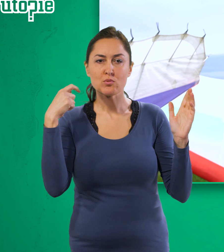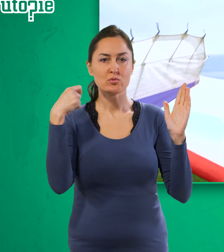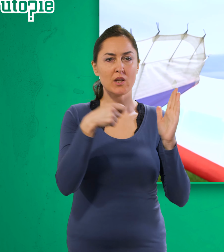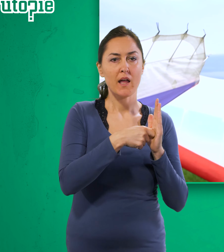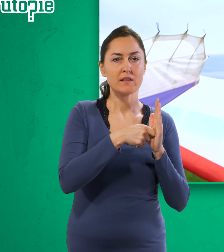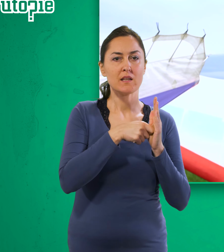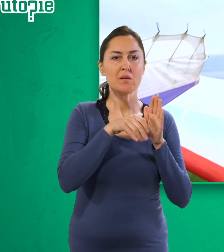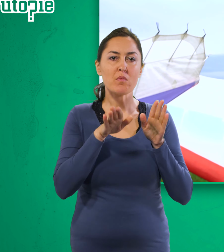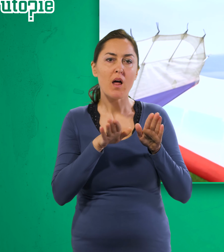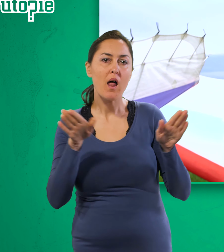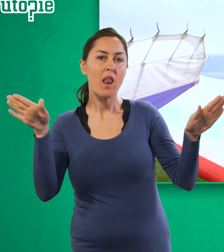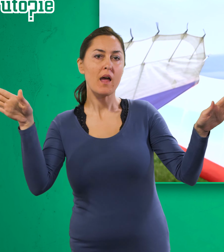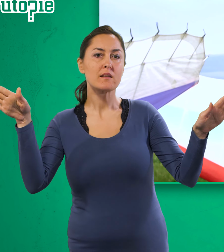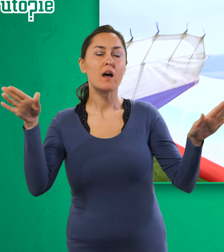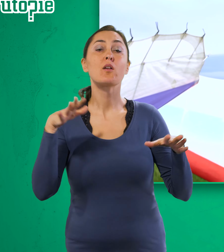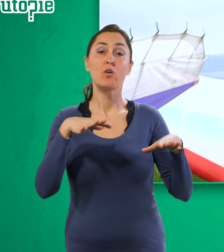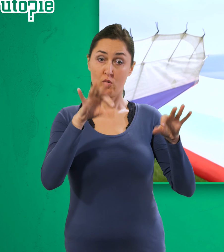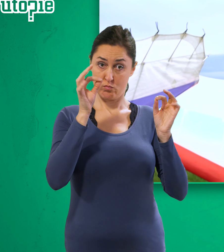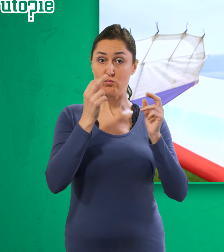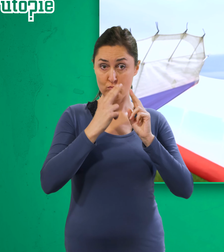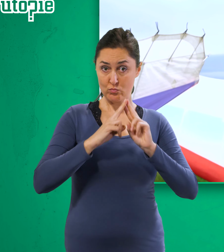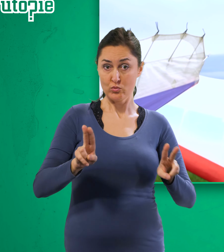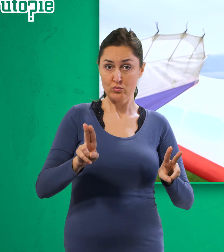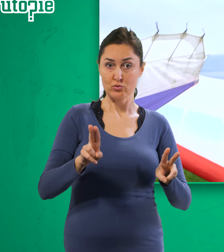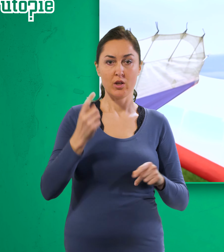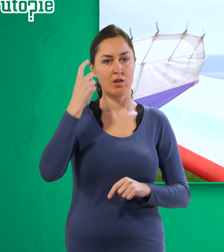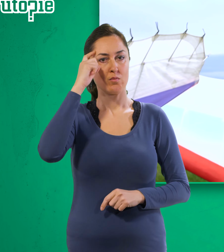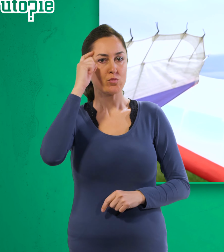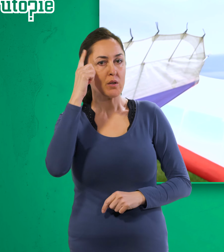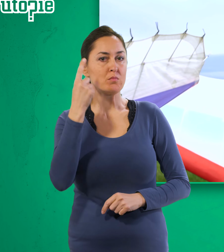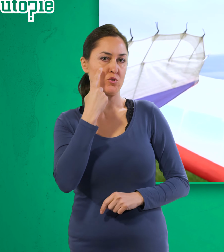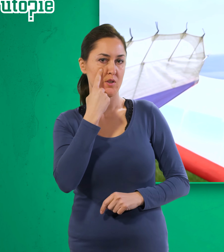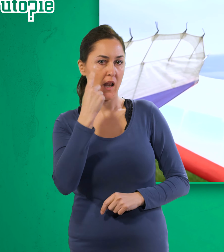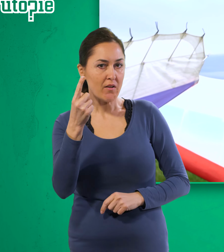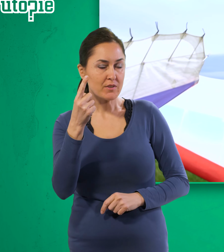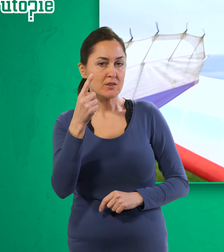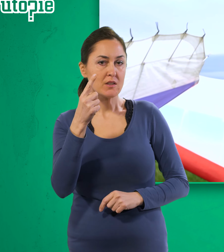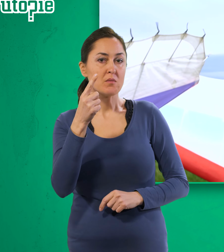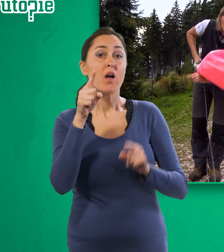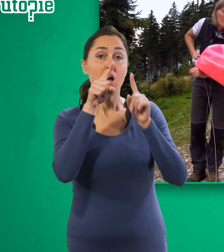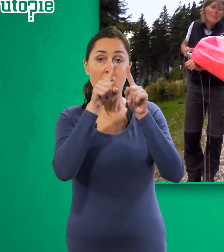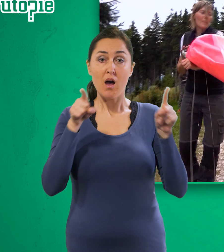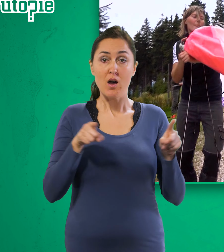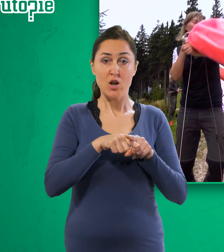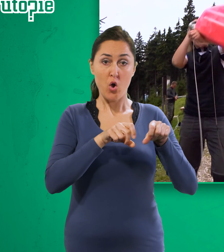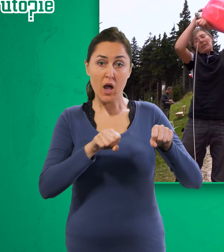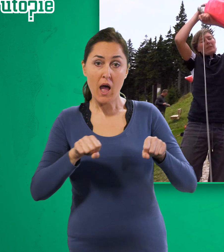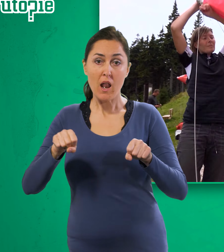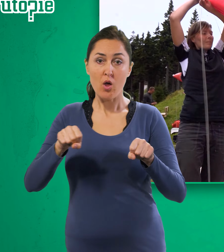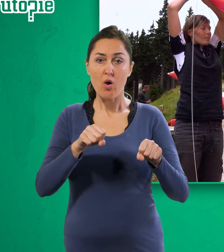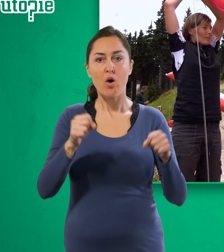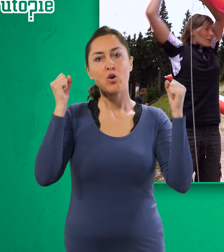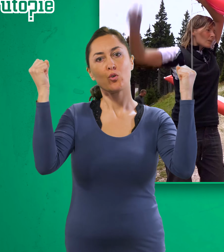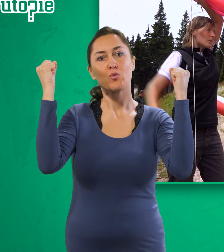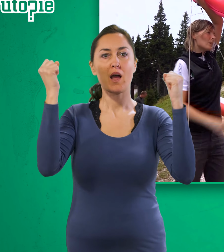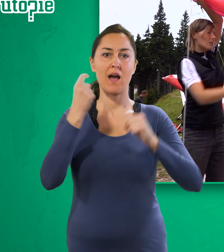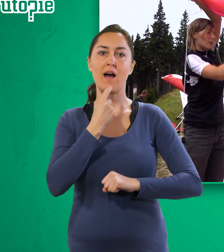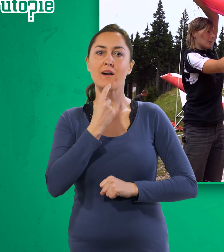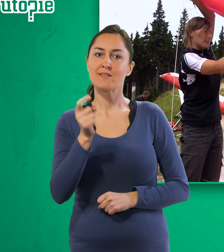motorový paragliding a byly tam i závěsní kluzáky. A já jsem to prostě takhle projížděla a pak je závěsní kluzák, to chci, to je ono, to je prostě ono. A už nic